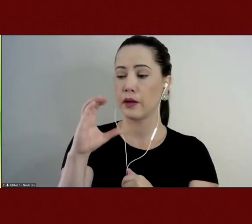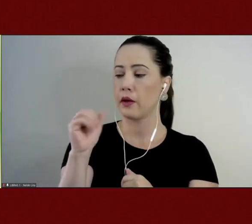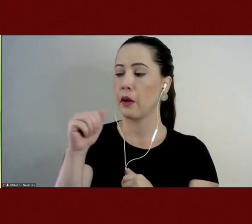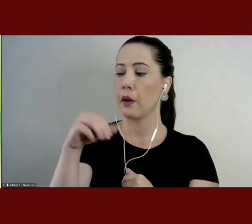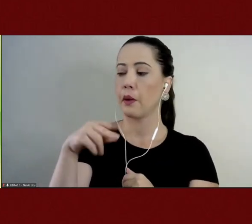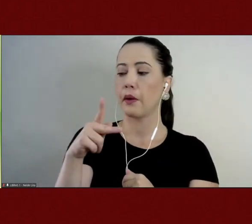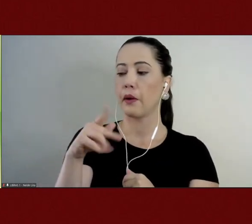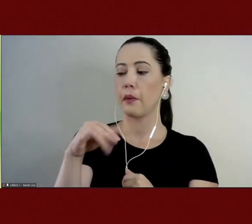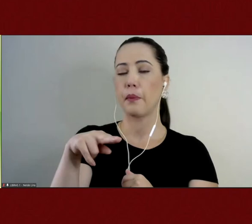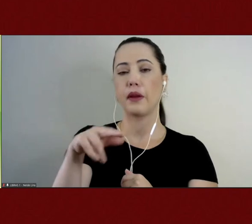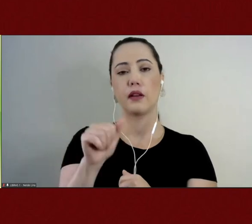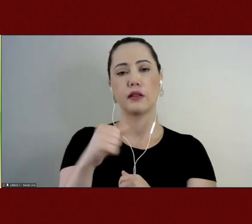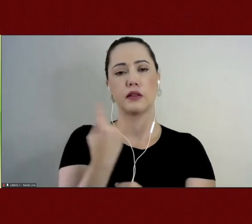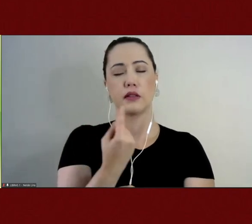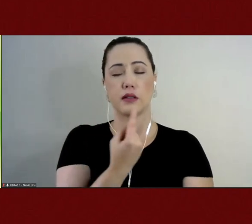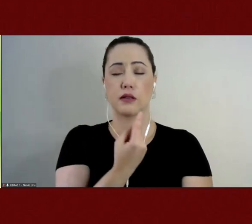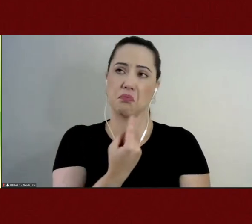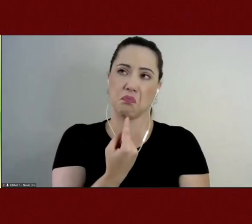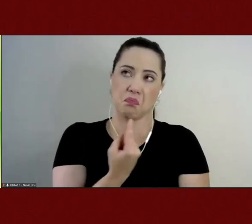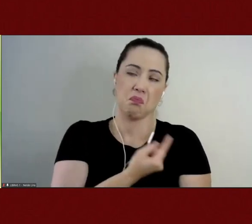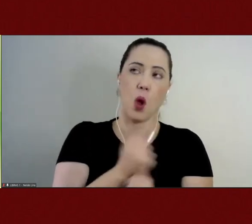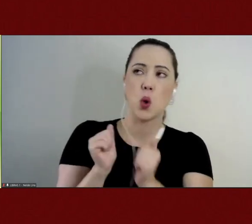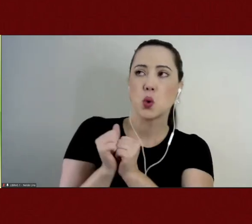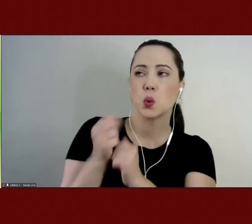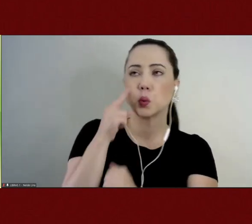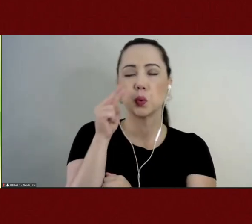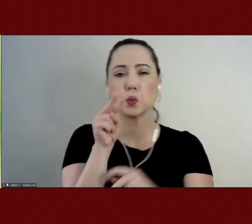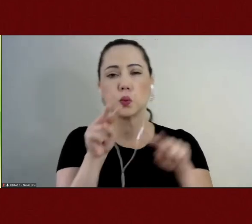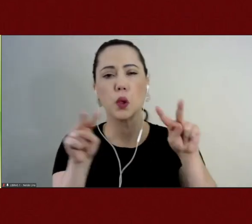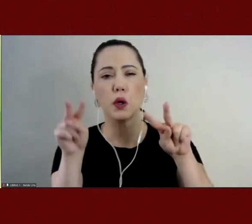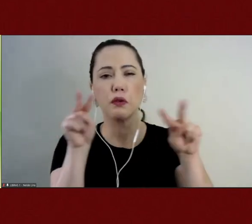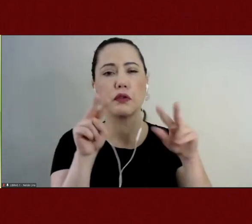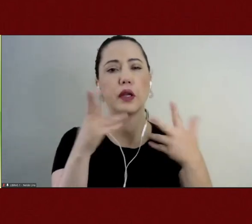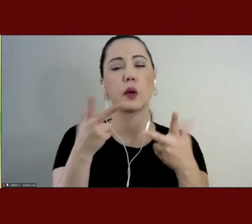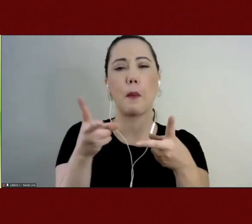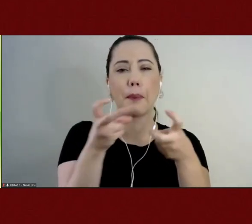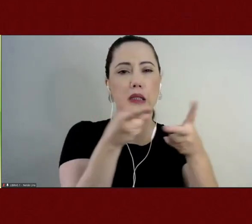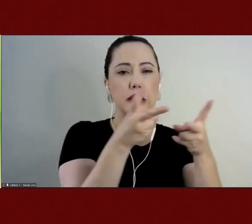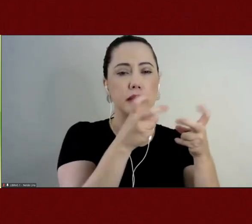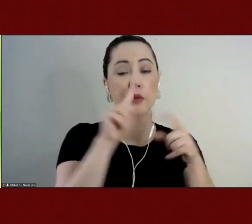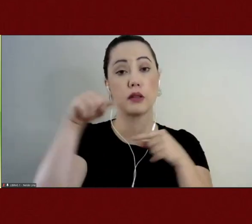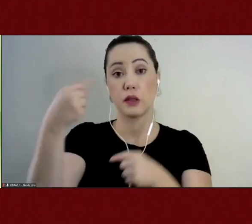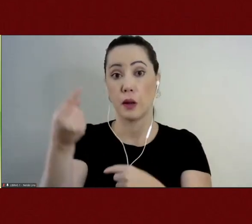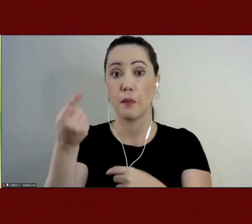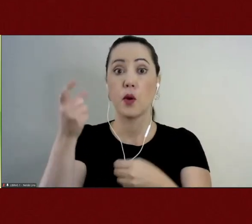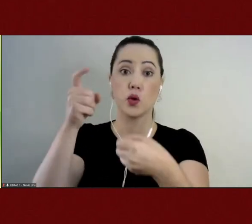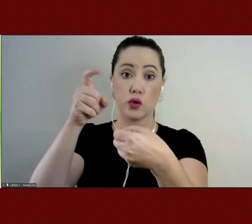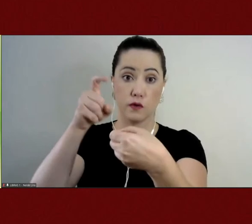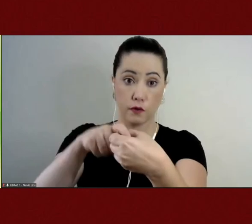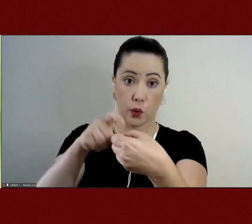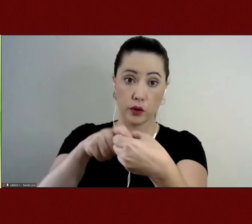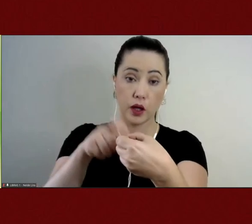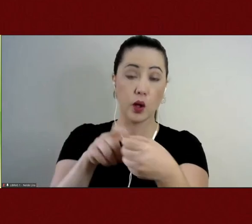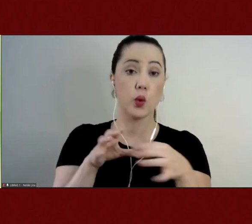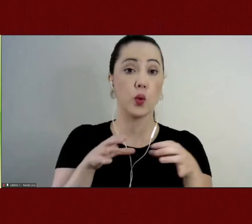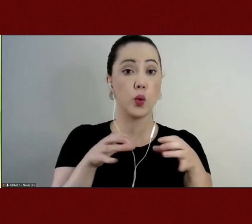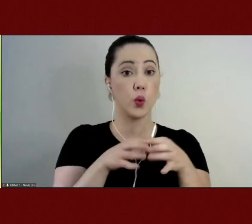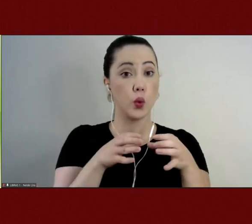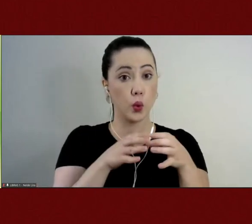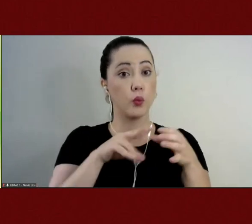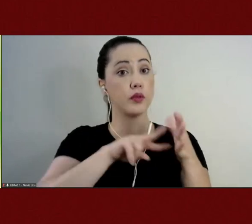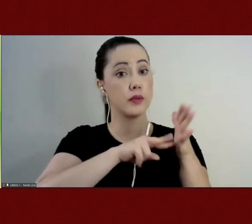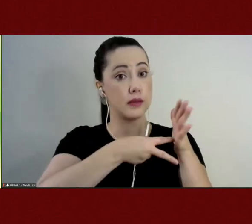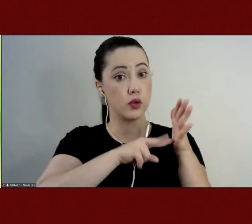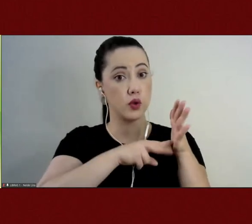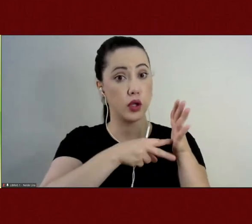pôde observar algumas coisas e acabei voltando lá depois com outros companheiros aqui do sindicato para